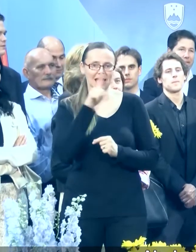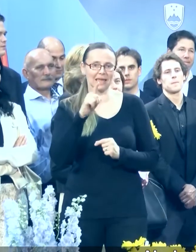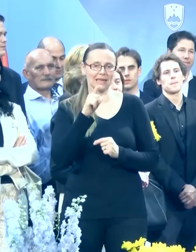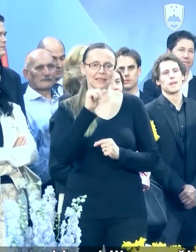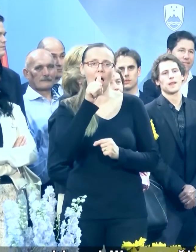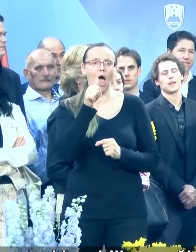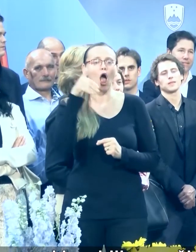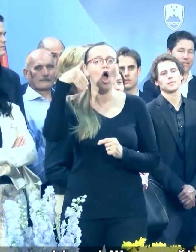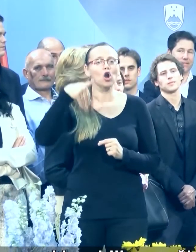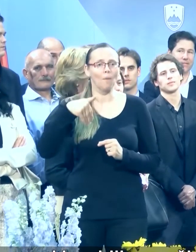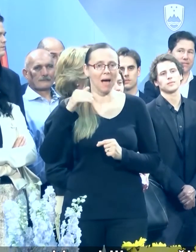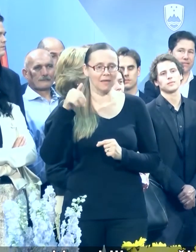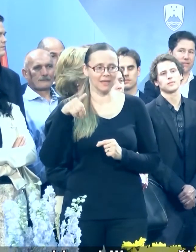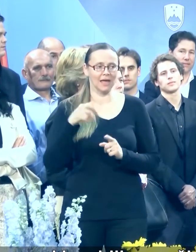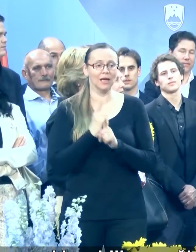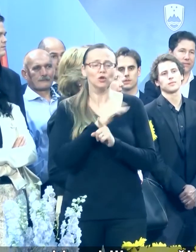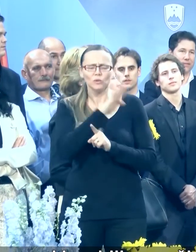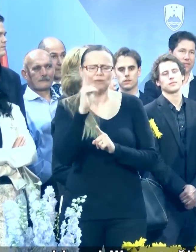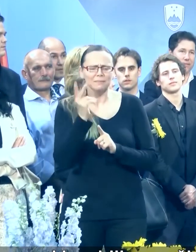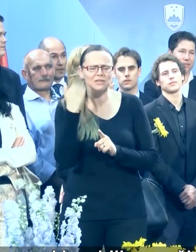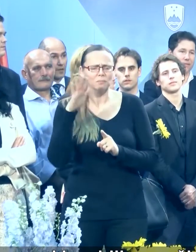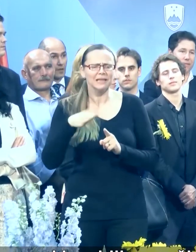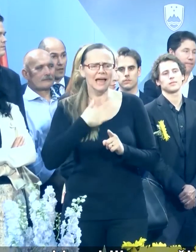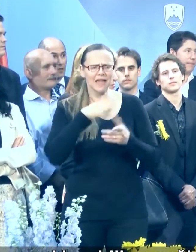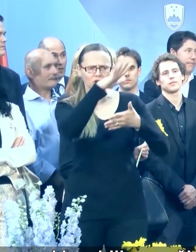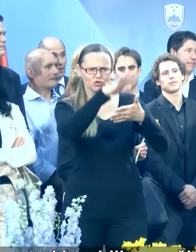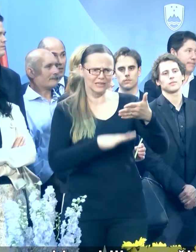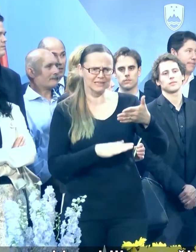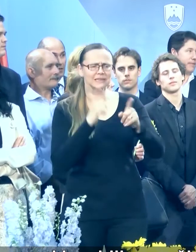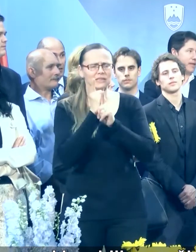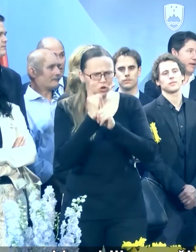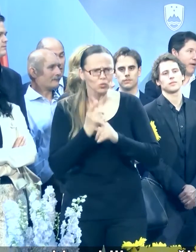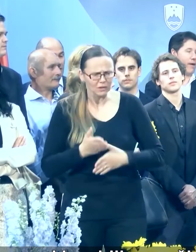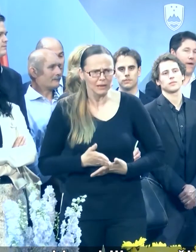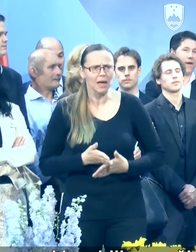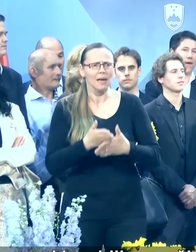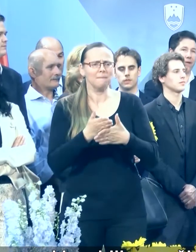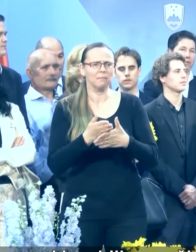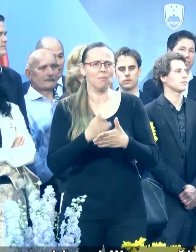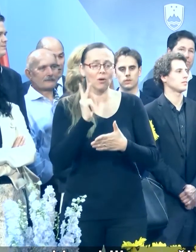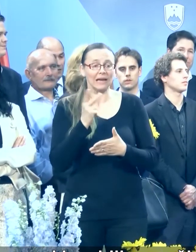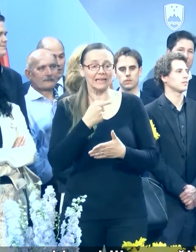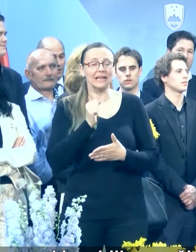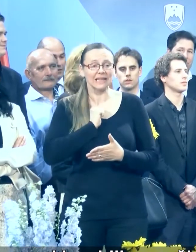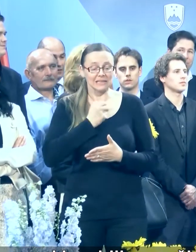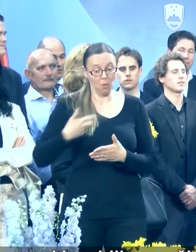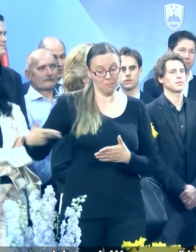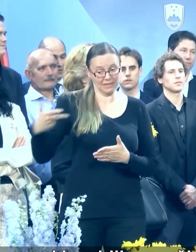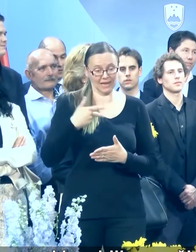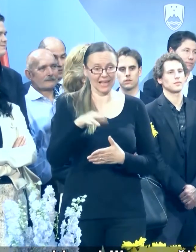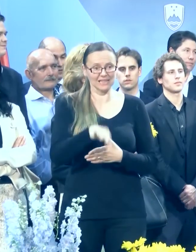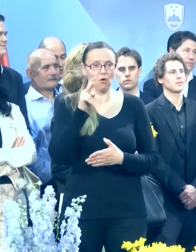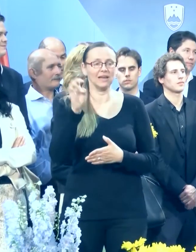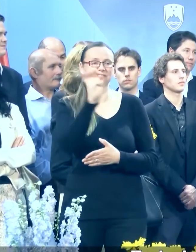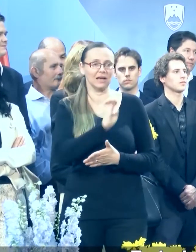tudi vsem, ki so bili na naši listi in ki so prav tako pripomogli, da smo mi trije izvoljeni v